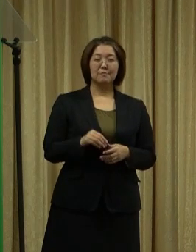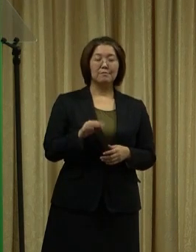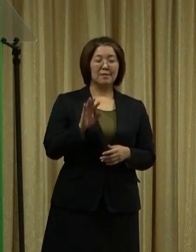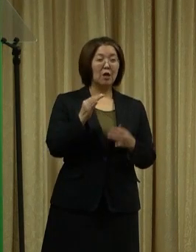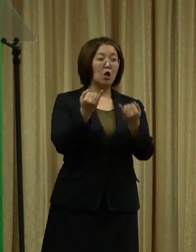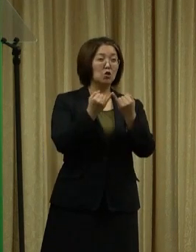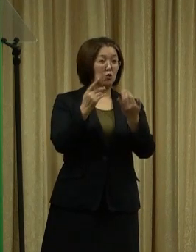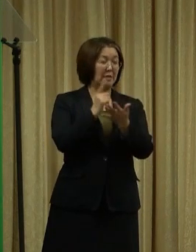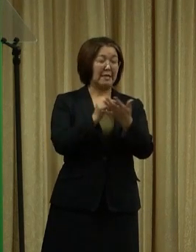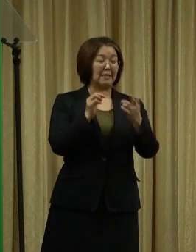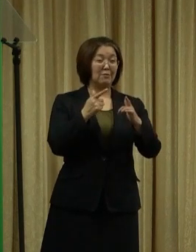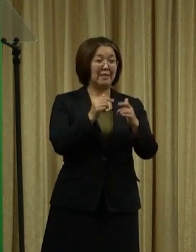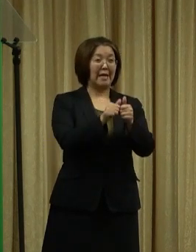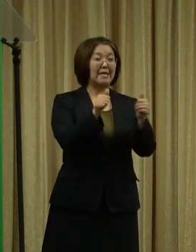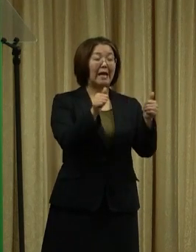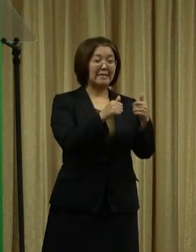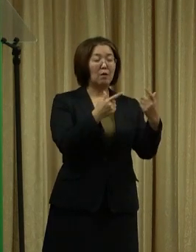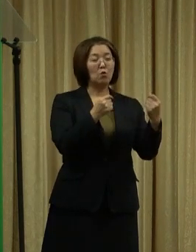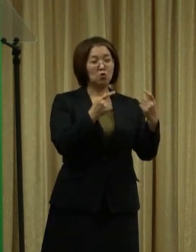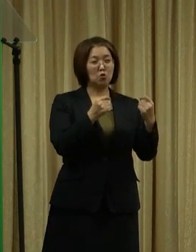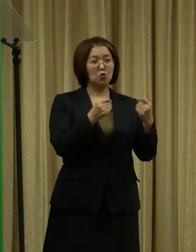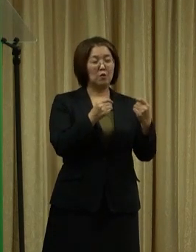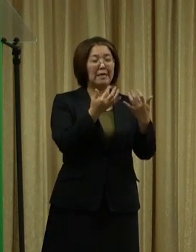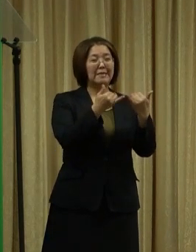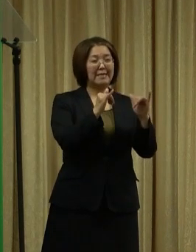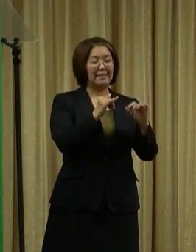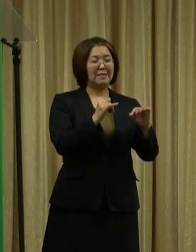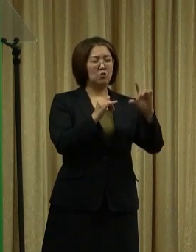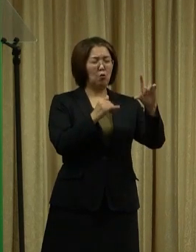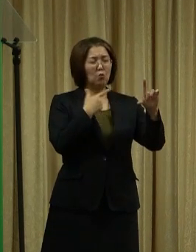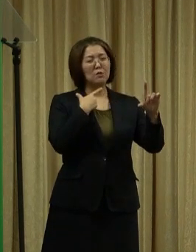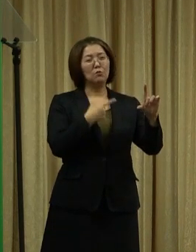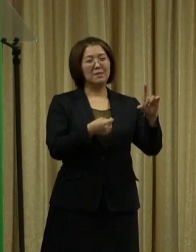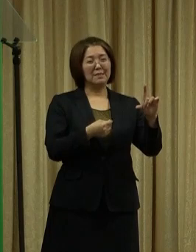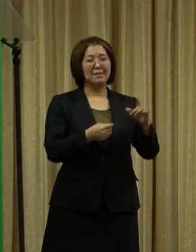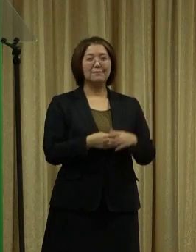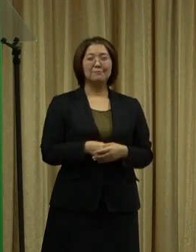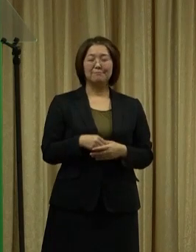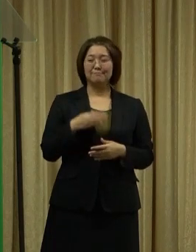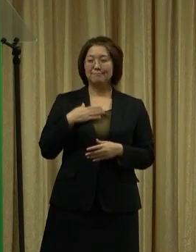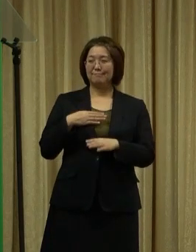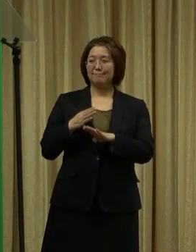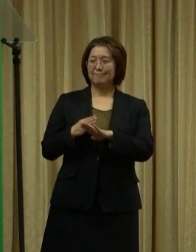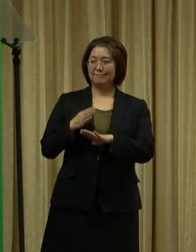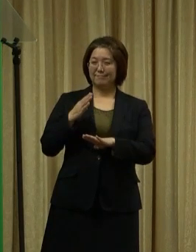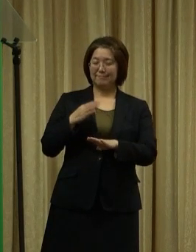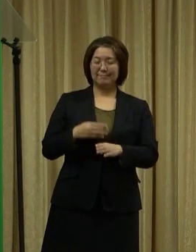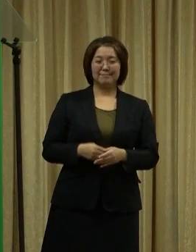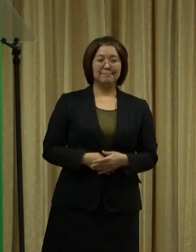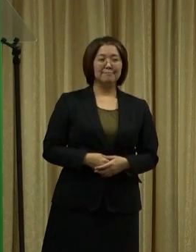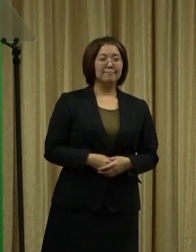女性関係は男性ももちろん社会増してほしいと思っています。 わかりました。ありがとうございます。